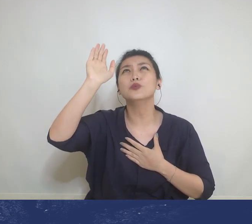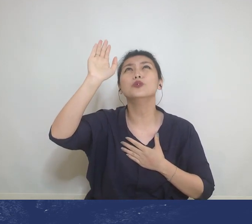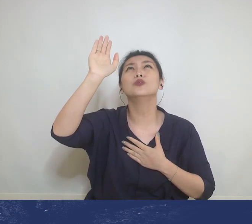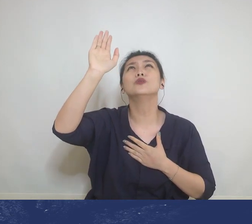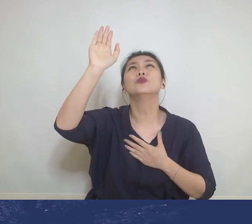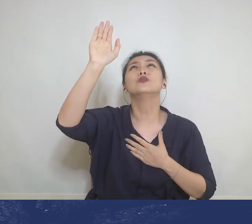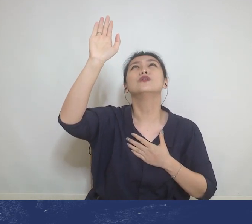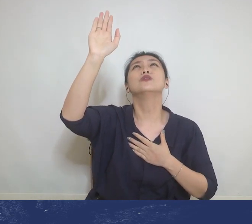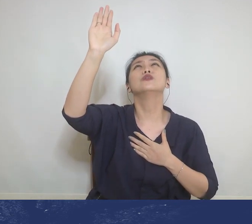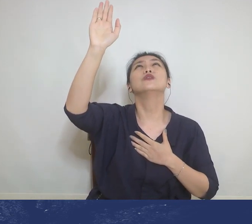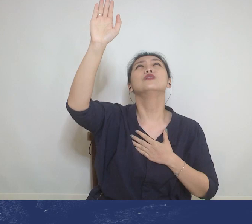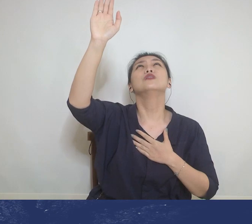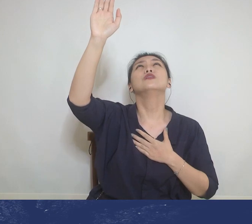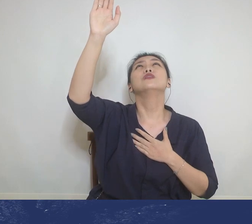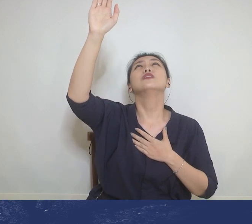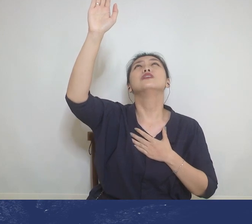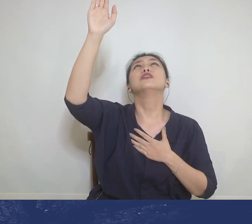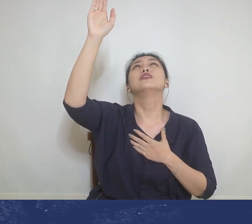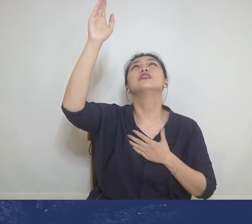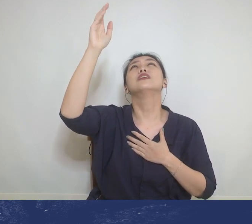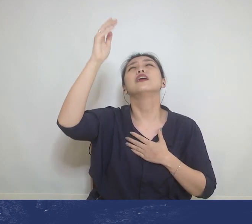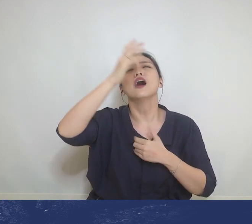hanyalah untukmu,